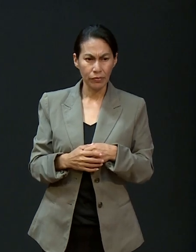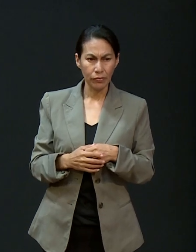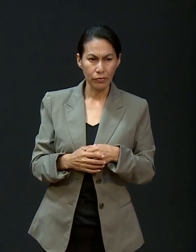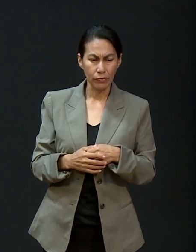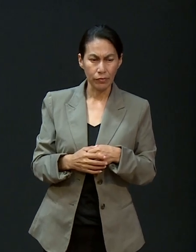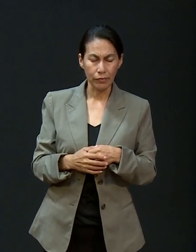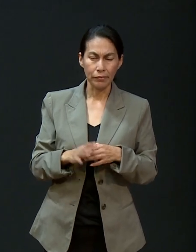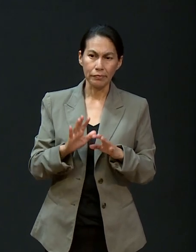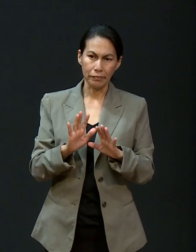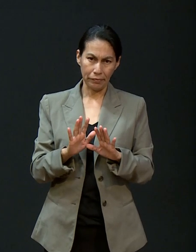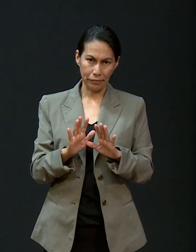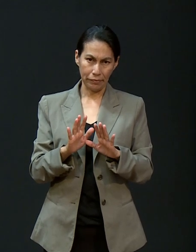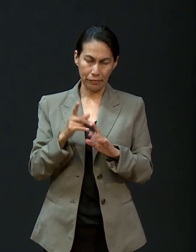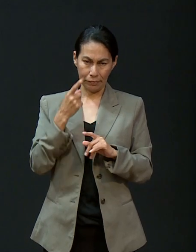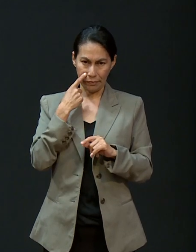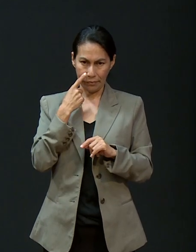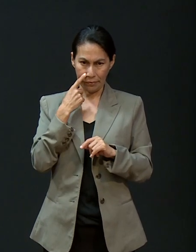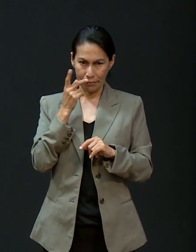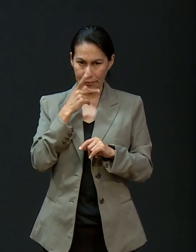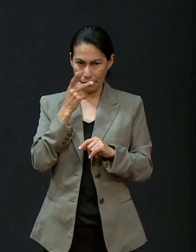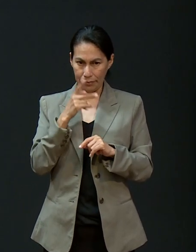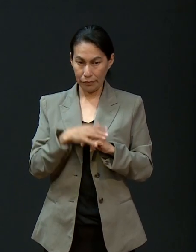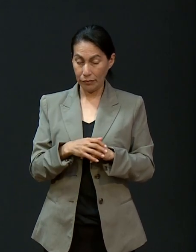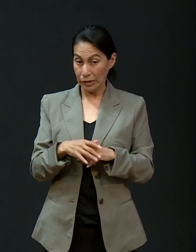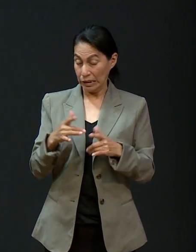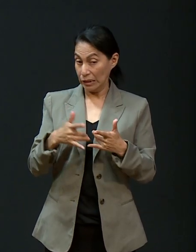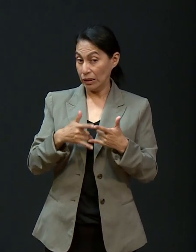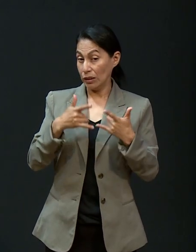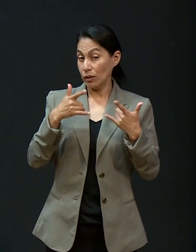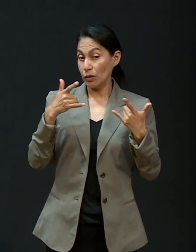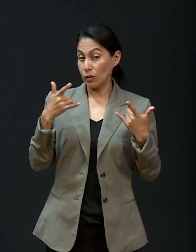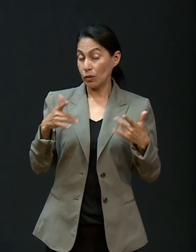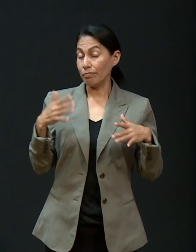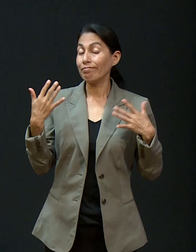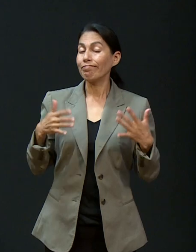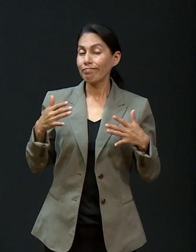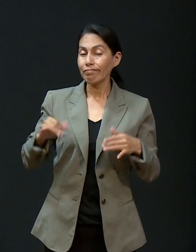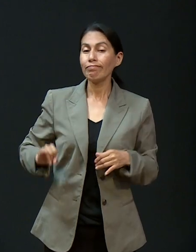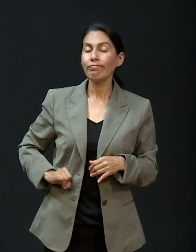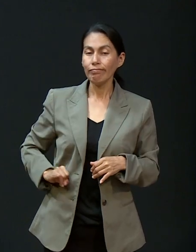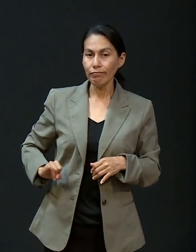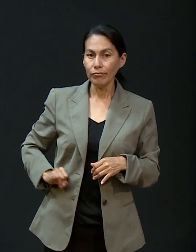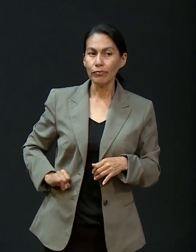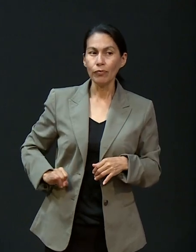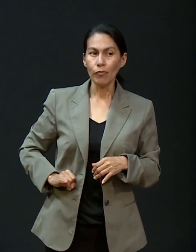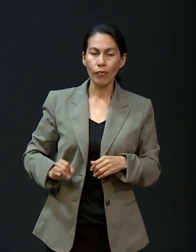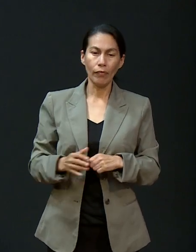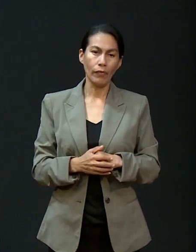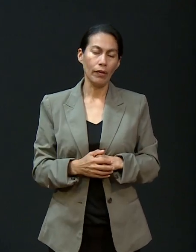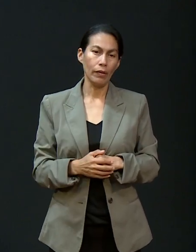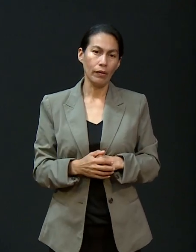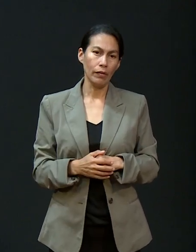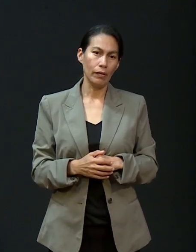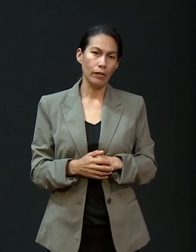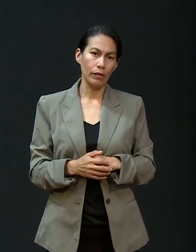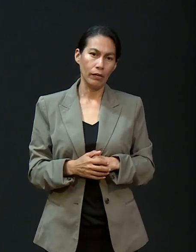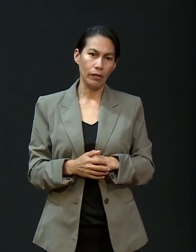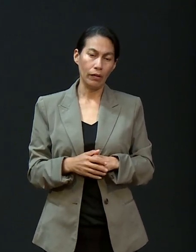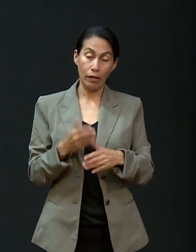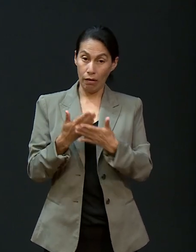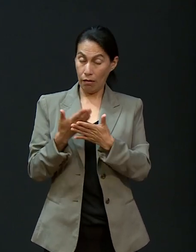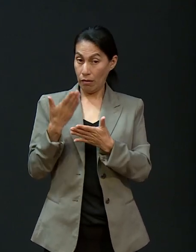ser la oración? Mira, pastor, tenemos una historia muy interesante